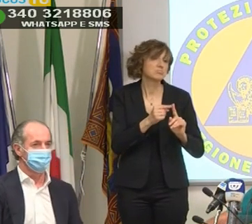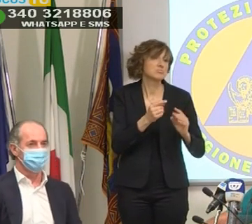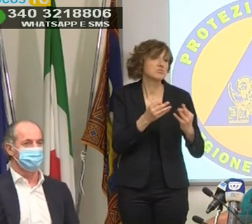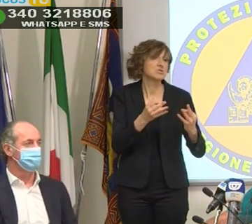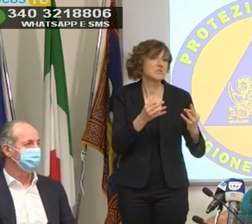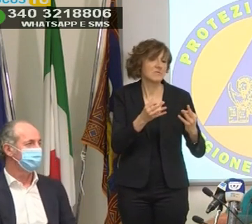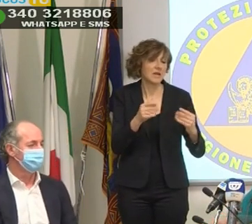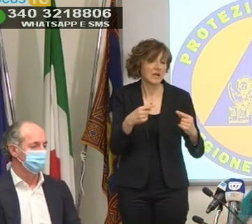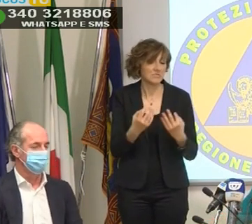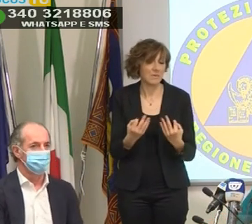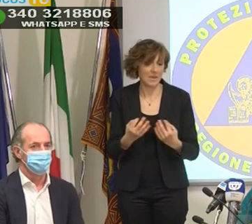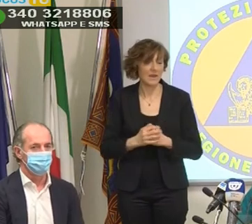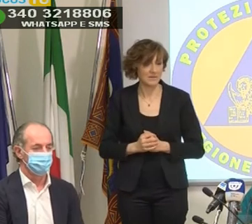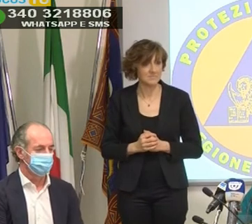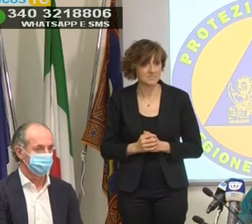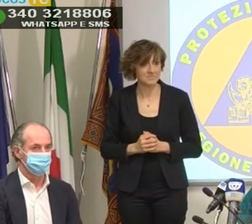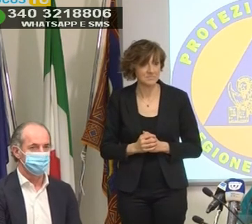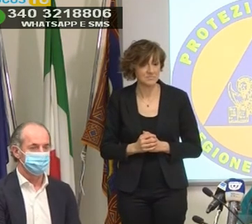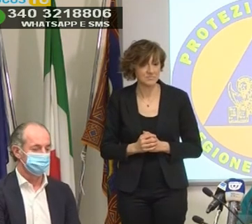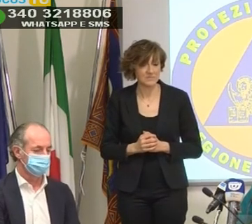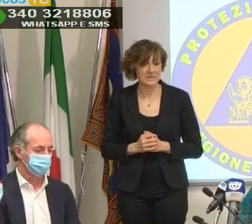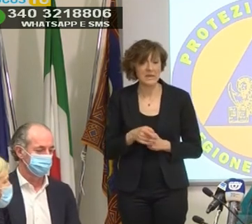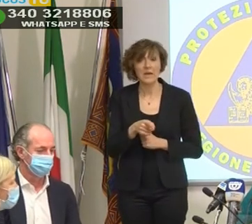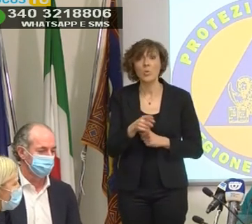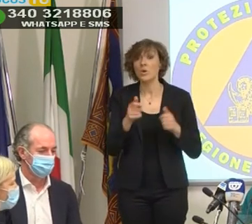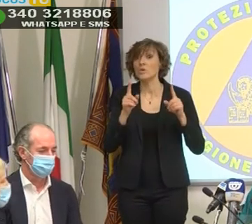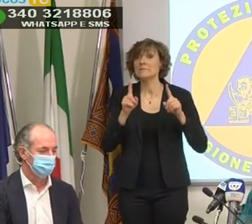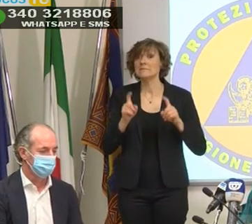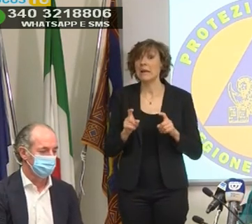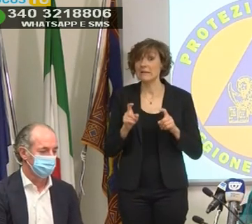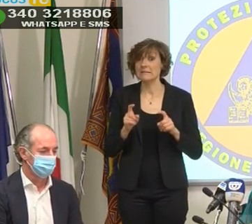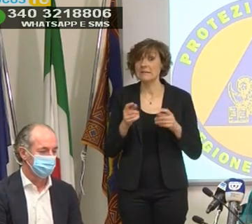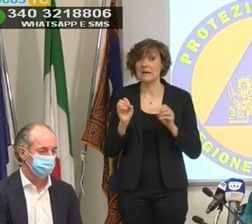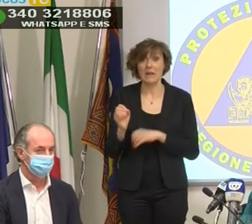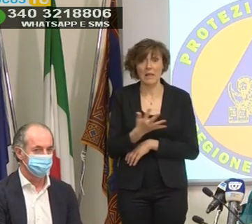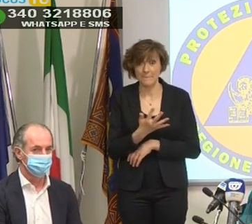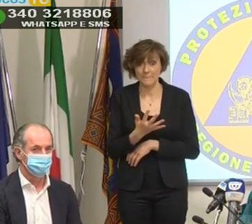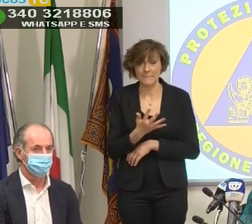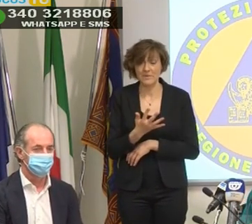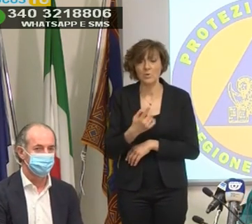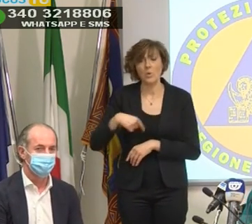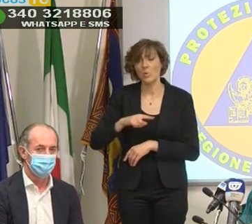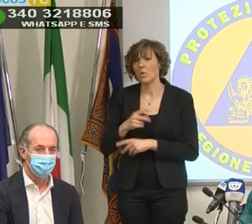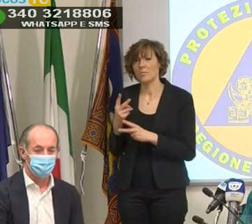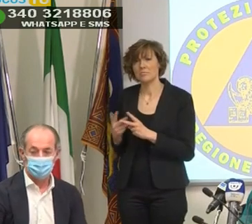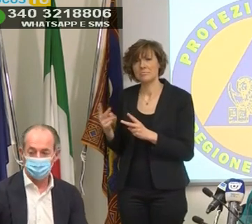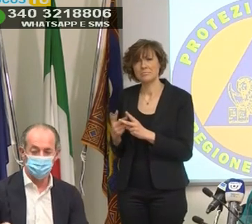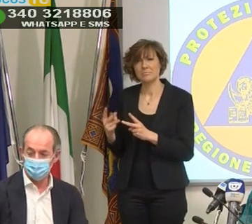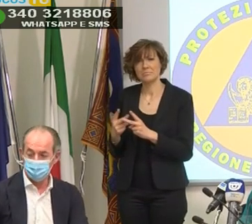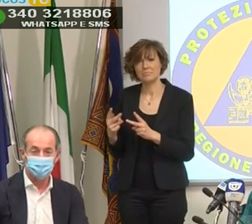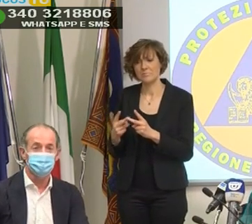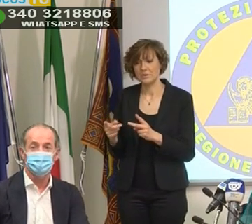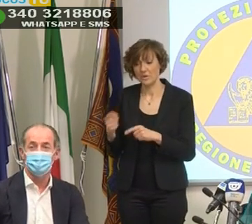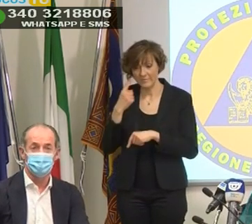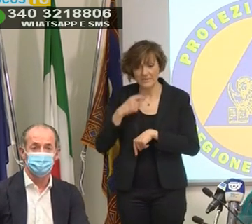dopo ve la passo. Questo è un test rapido, noi l'abbiamo provato su circa